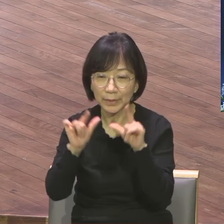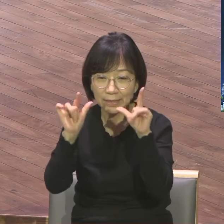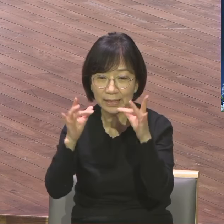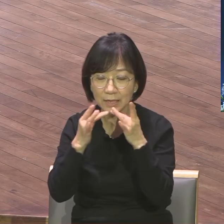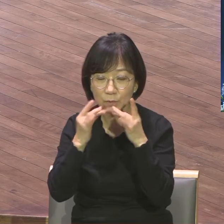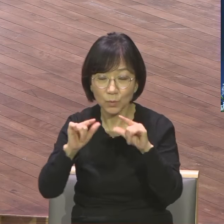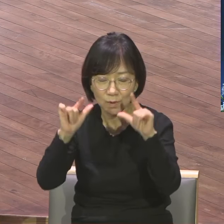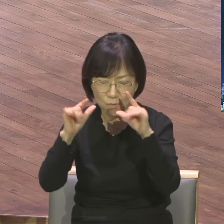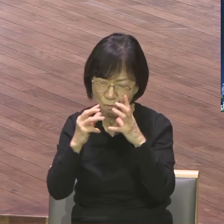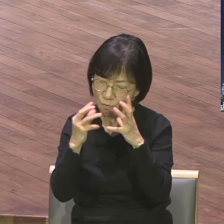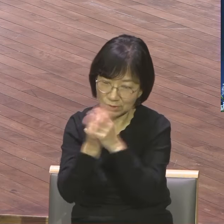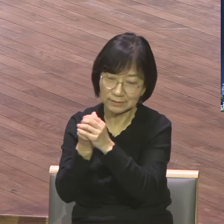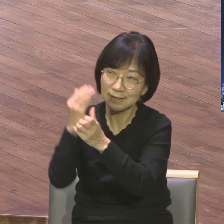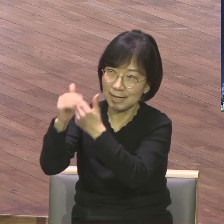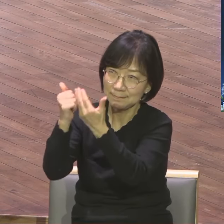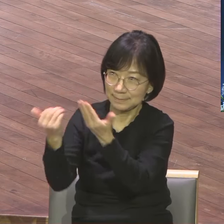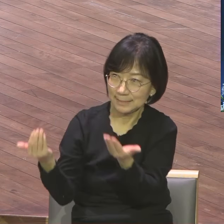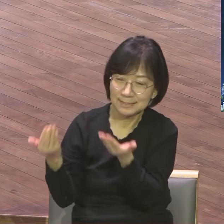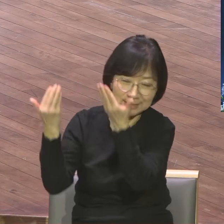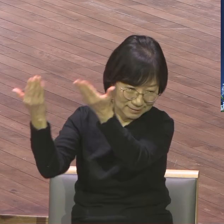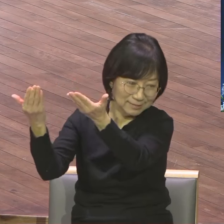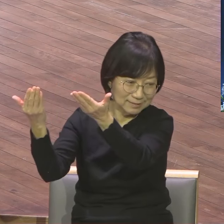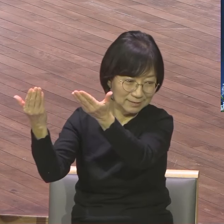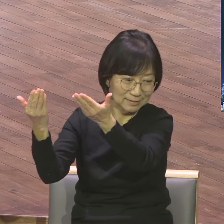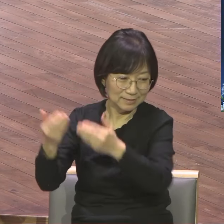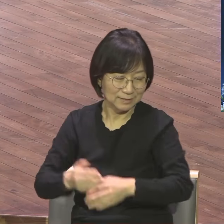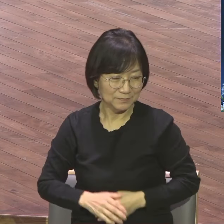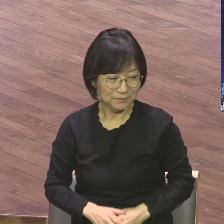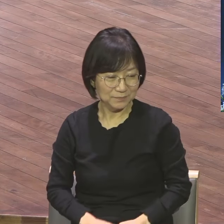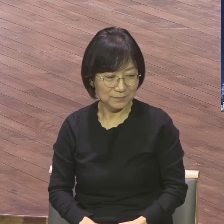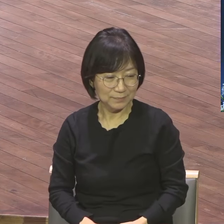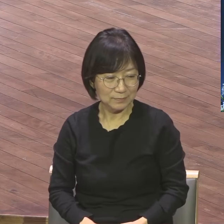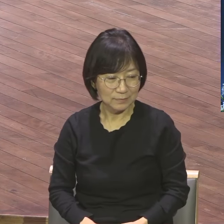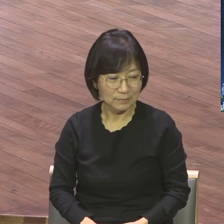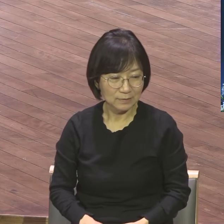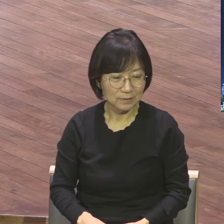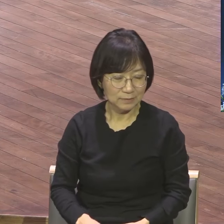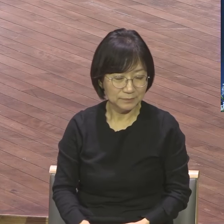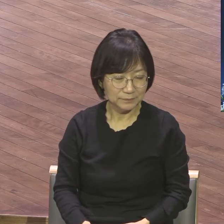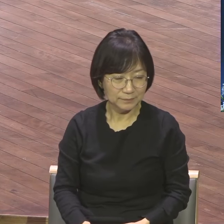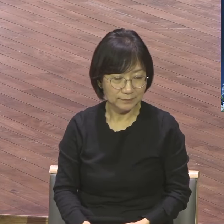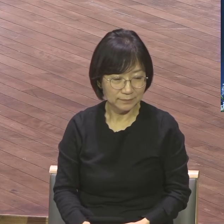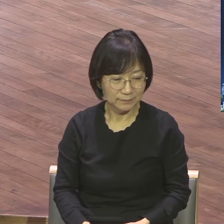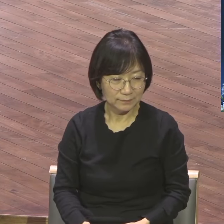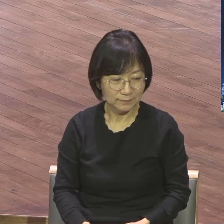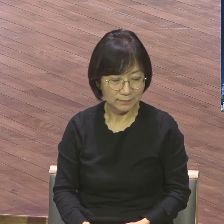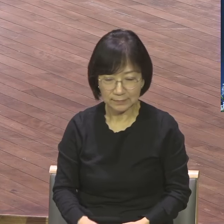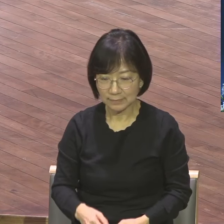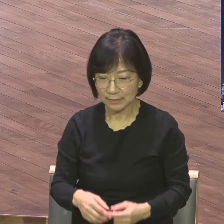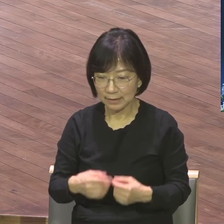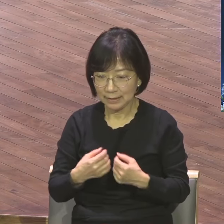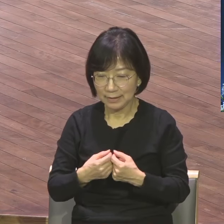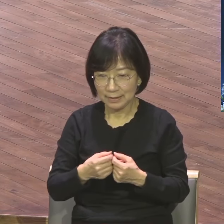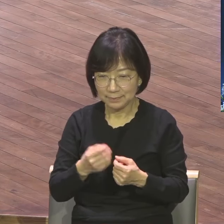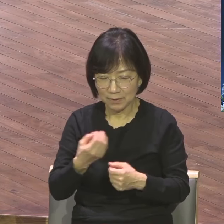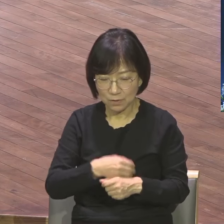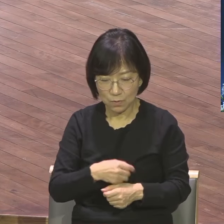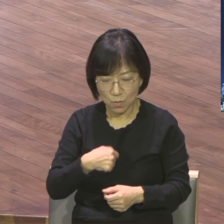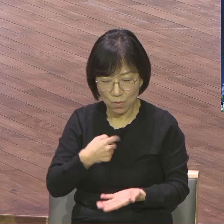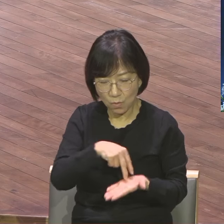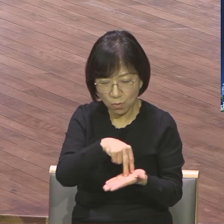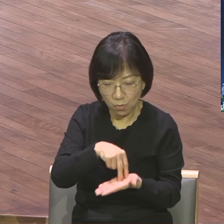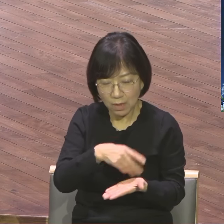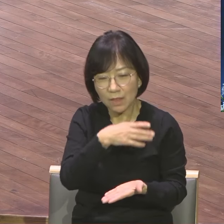완전히 하나님 앞에 드렸대요. 그리고 자기의 물질을 드려갖고선 독거노인을 찾아가고 지인을